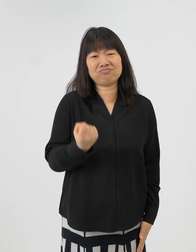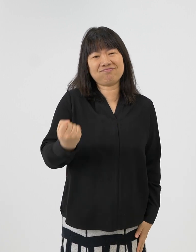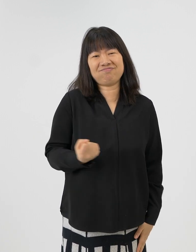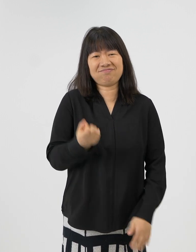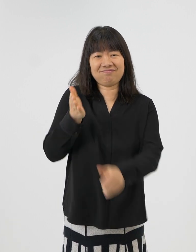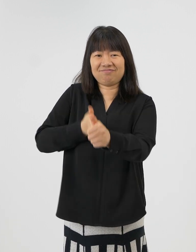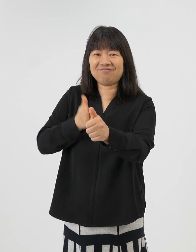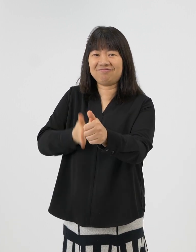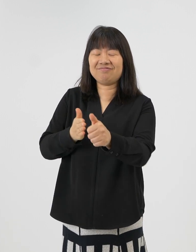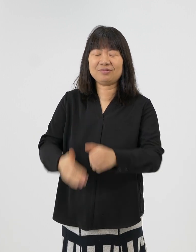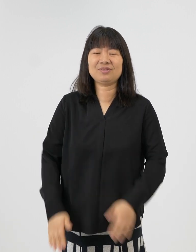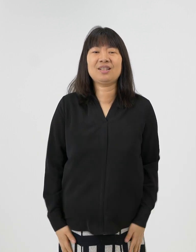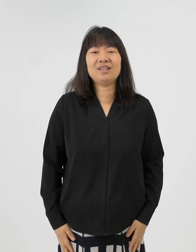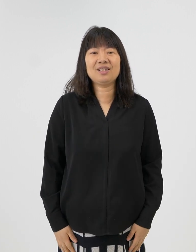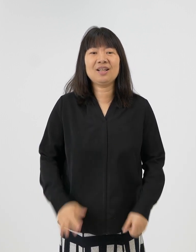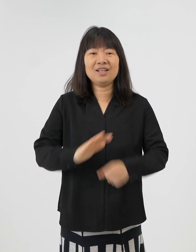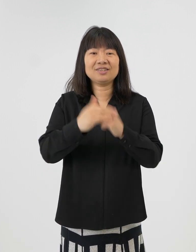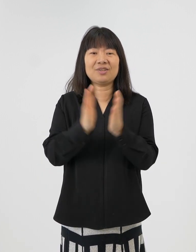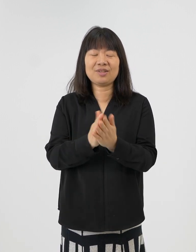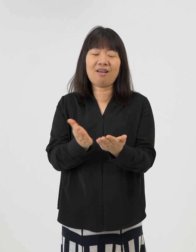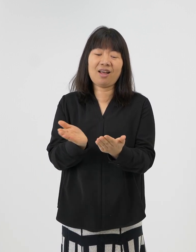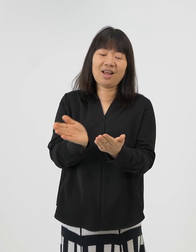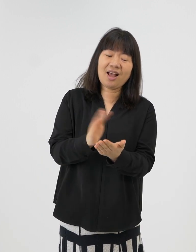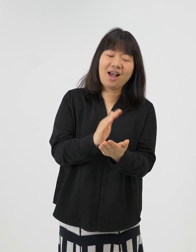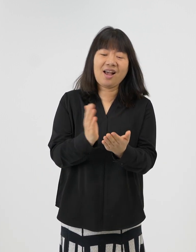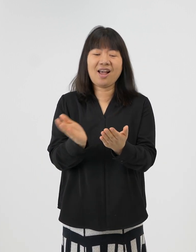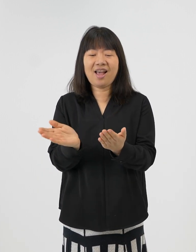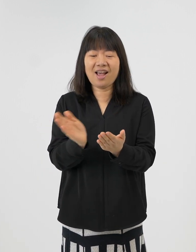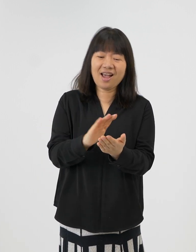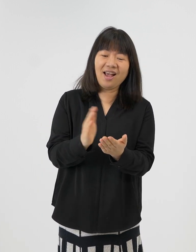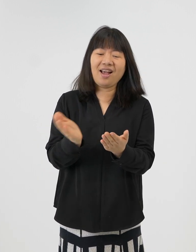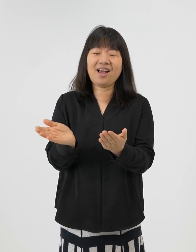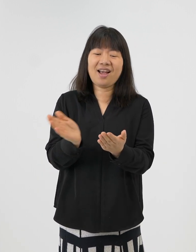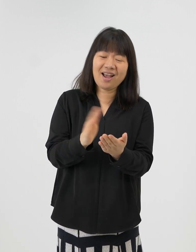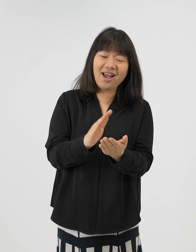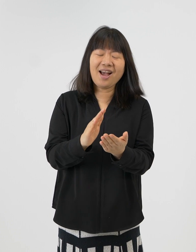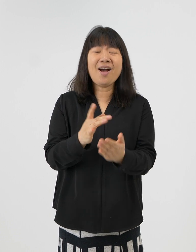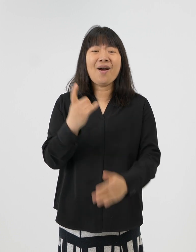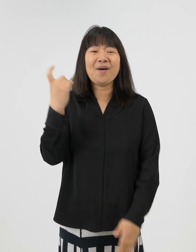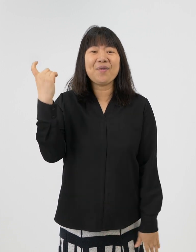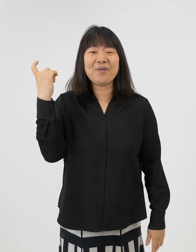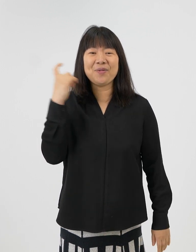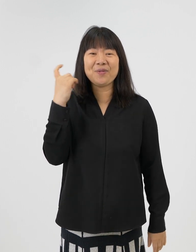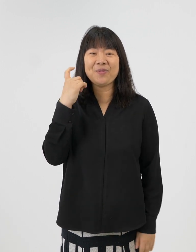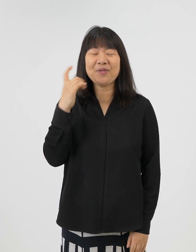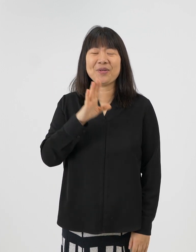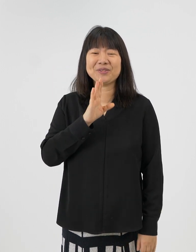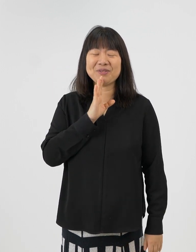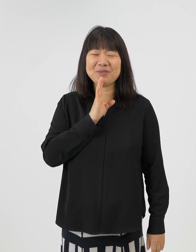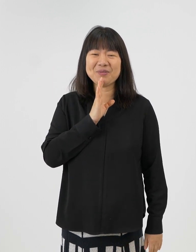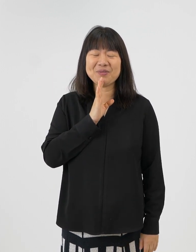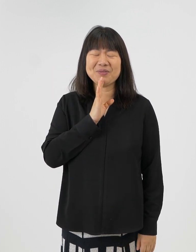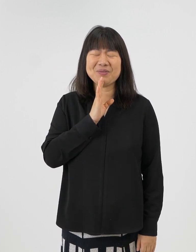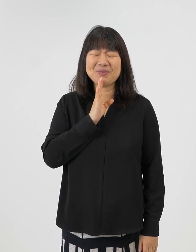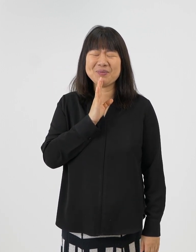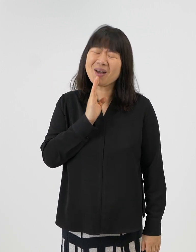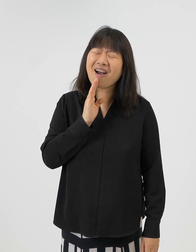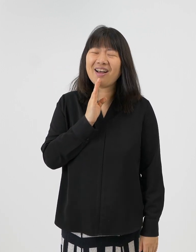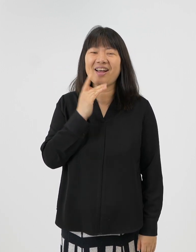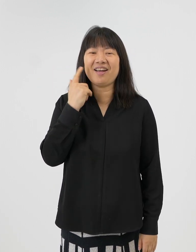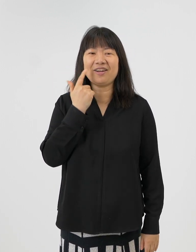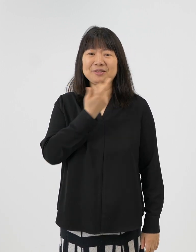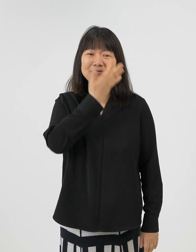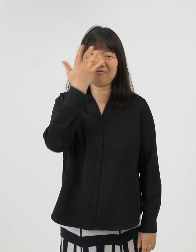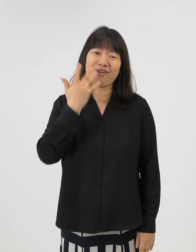이 성경을 들추는 이 자라락 하는 소리가 이게 얼마나 아름다운 사운드인지